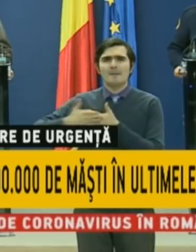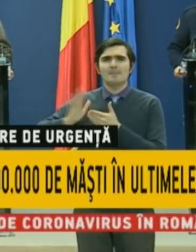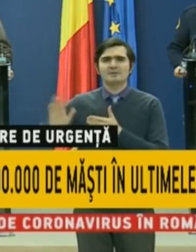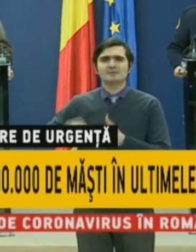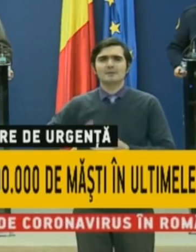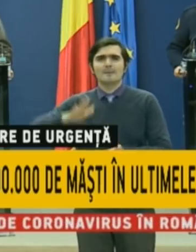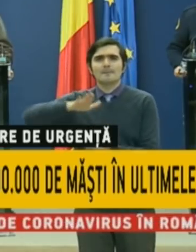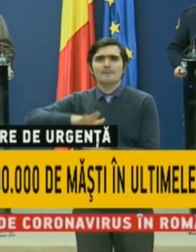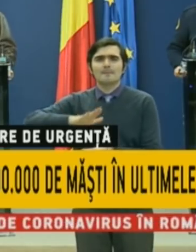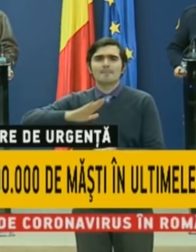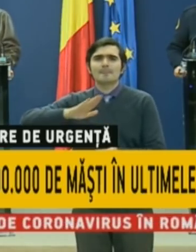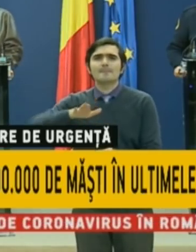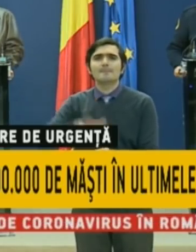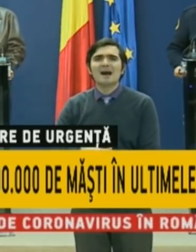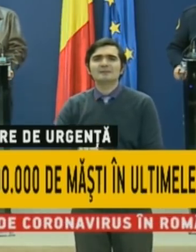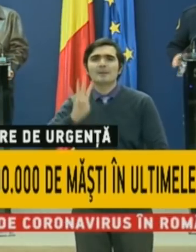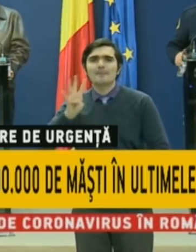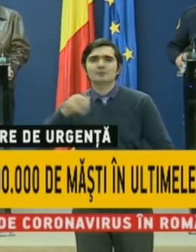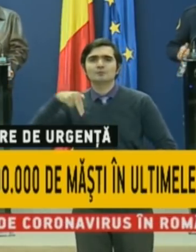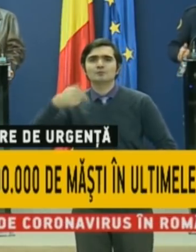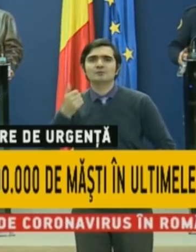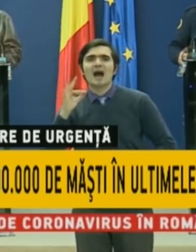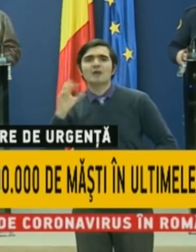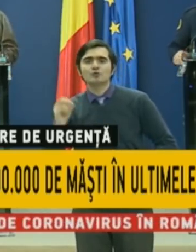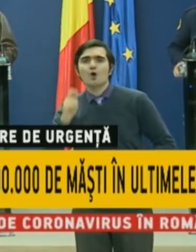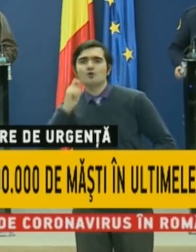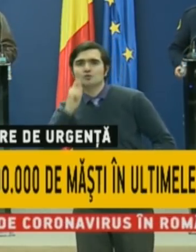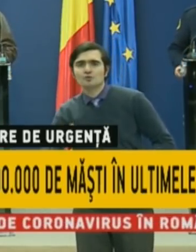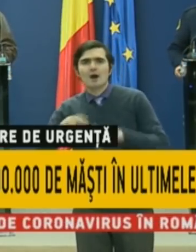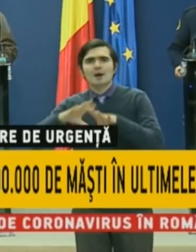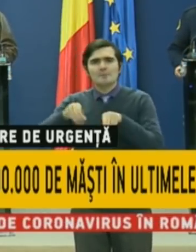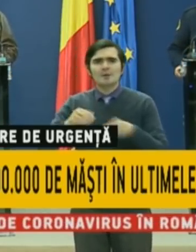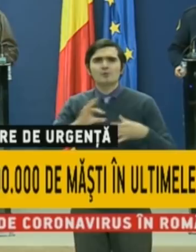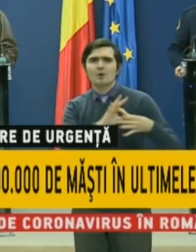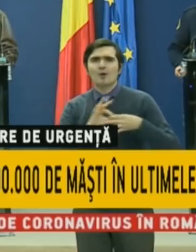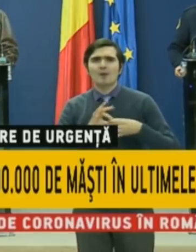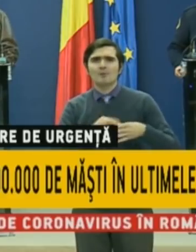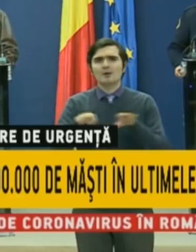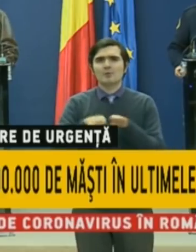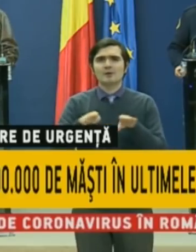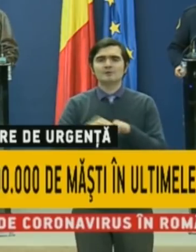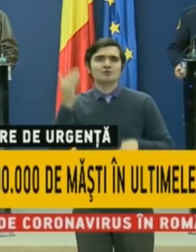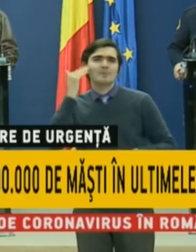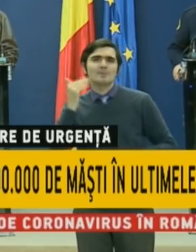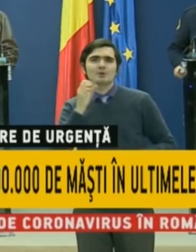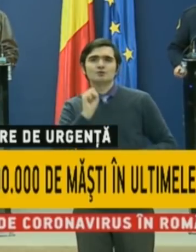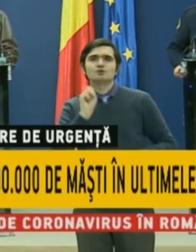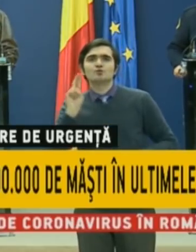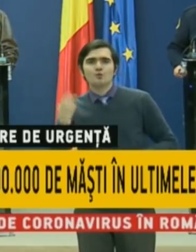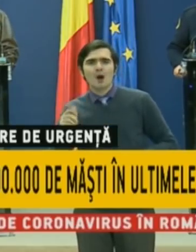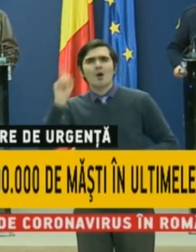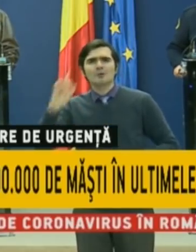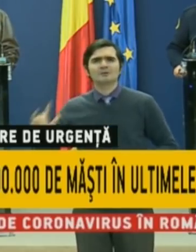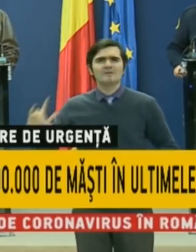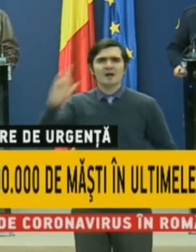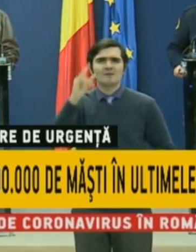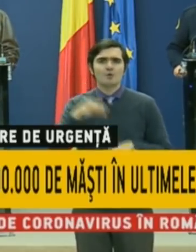Papa NATO din Ungaria și în colaborare și cu colegii din Statele Unite, va aduce în